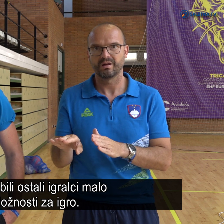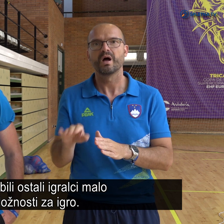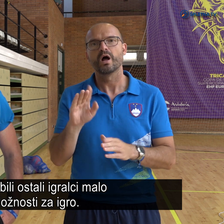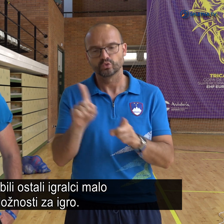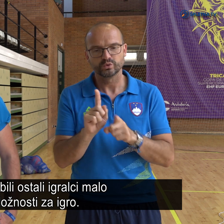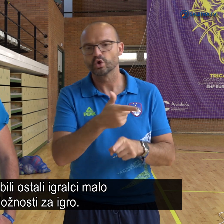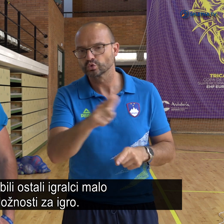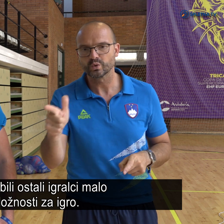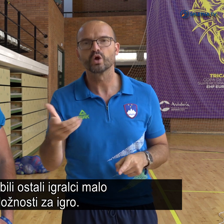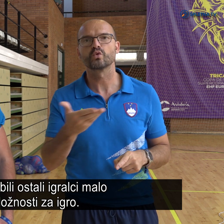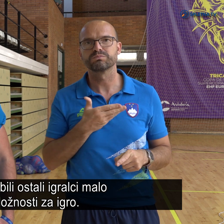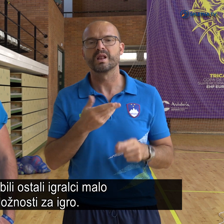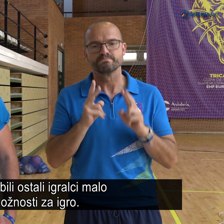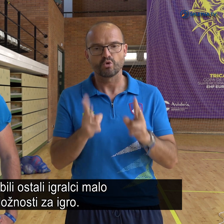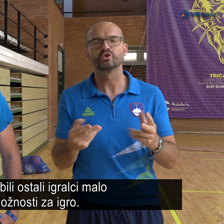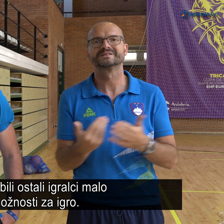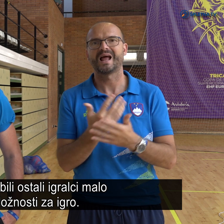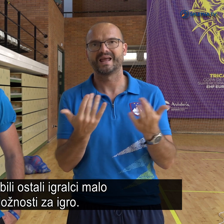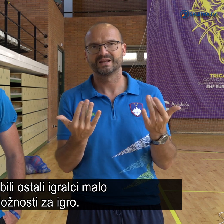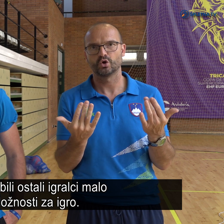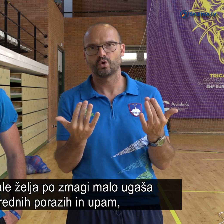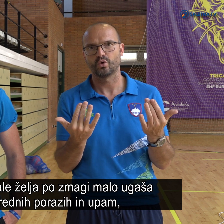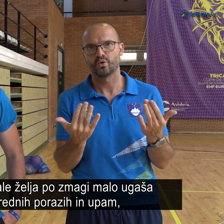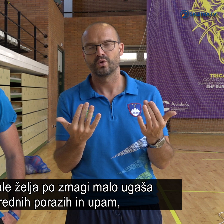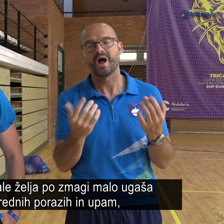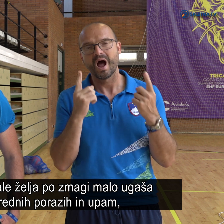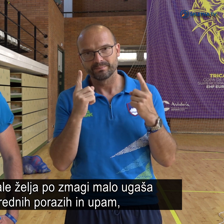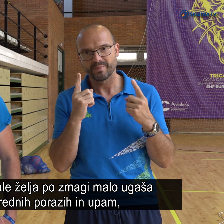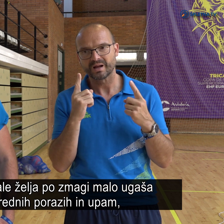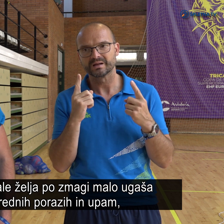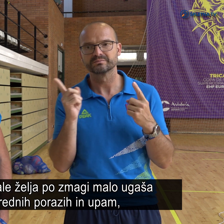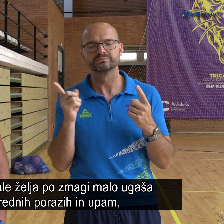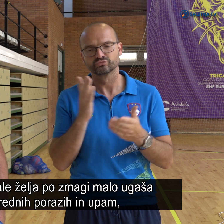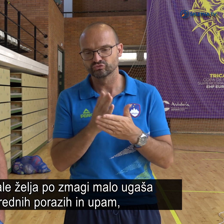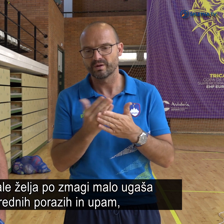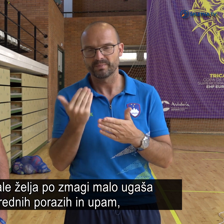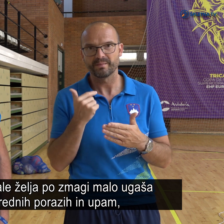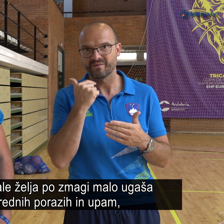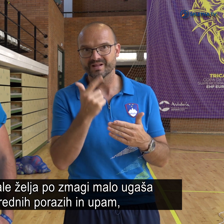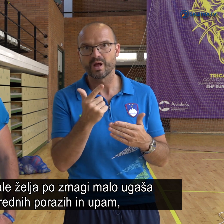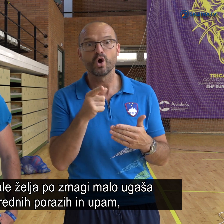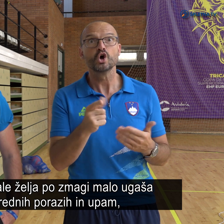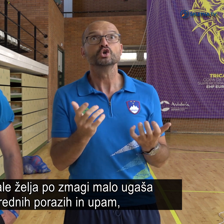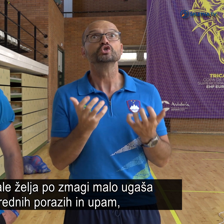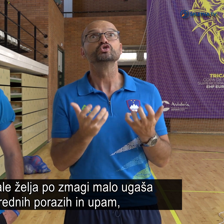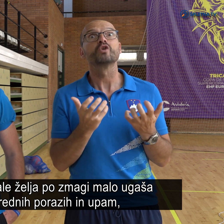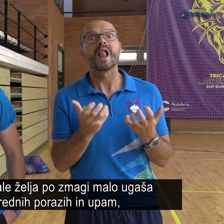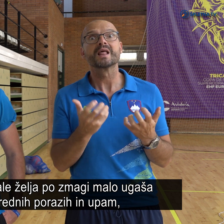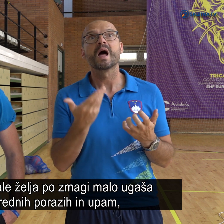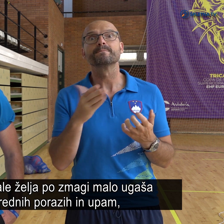malo več priložnosti za igro. Ampak se pravim, tale želja o zmagi malo ugaša